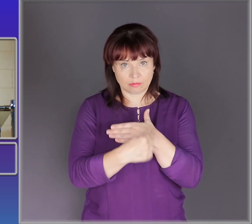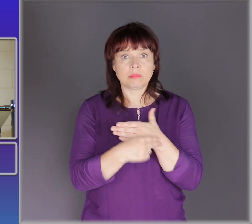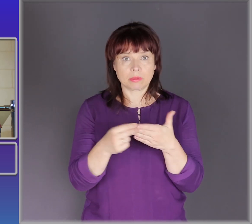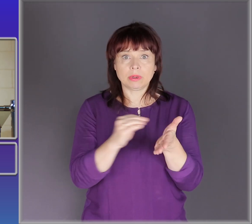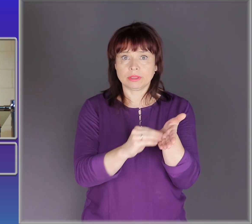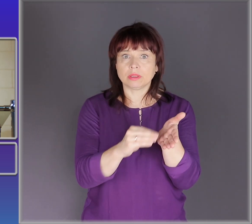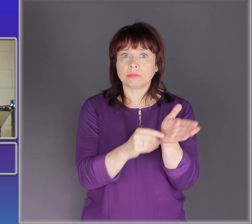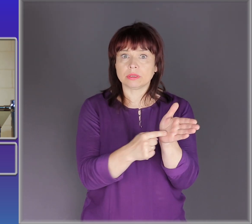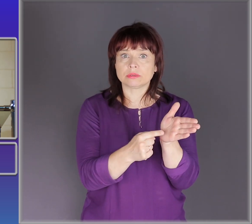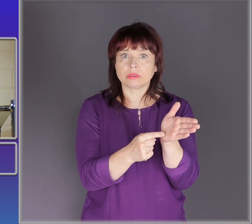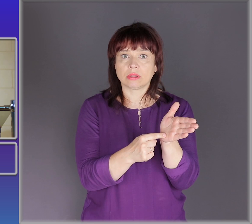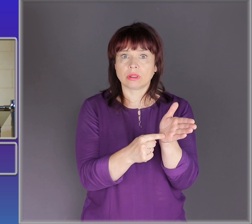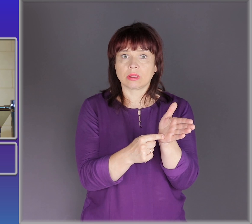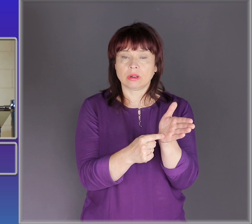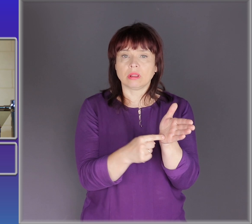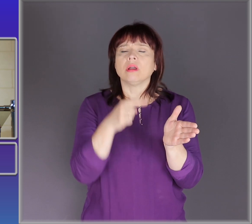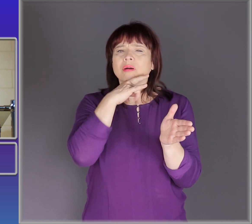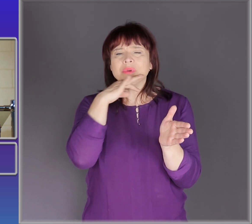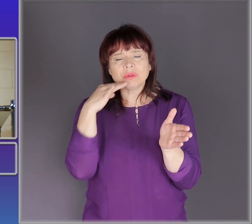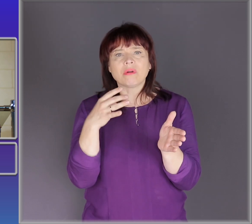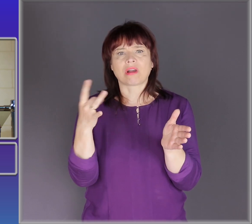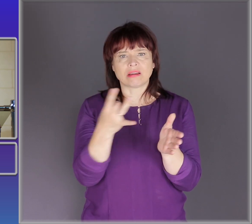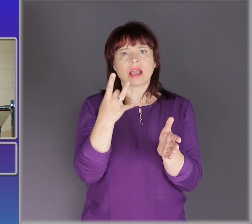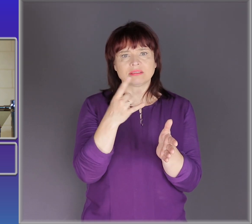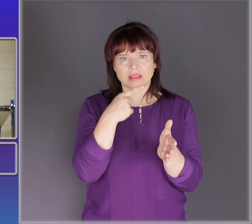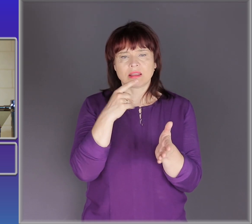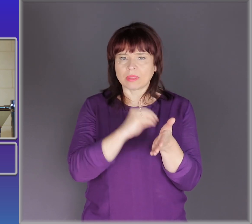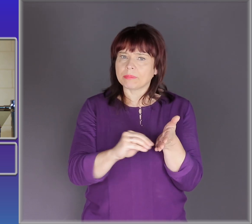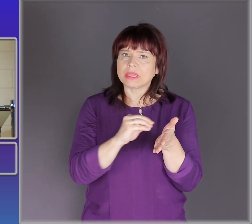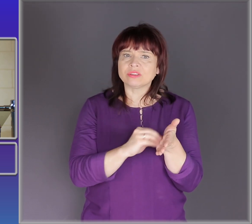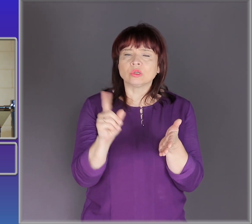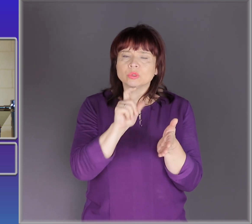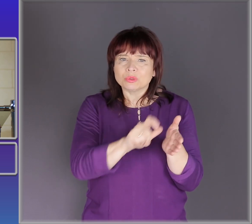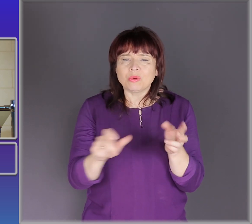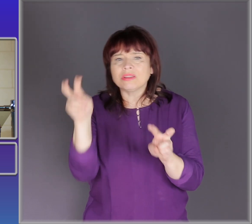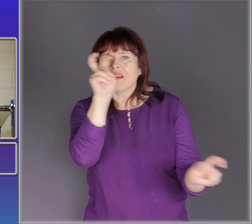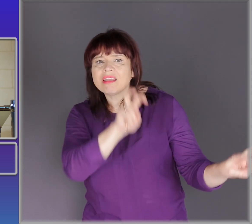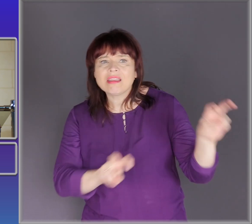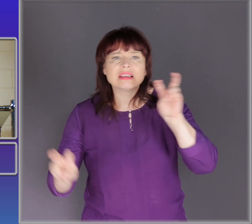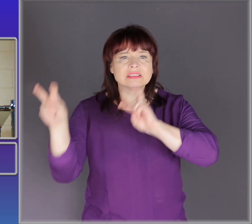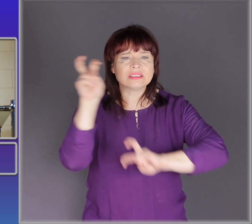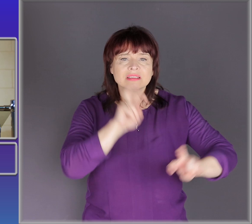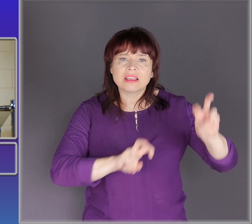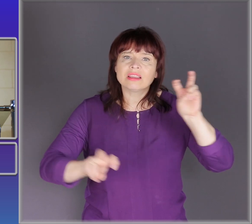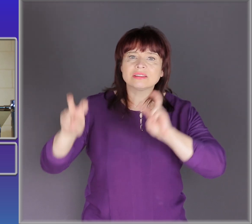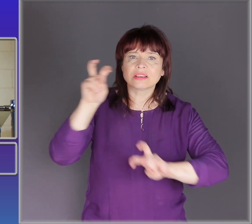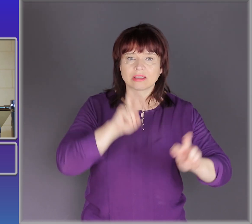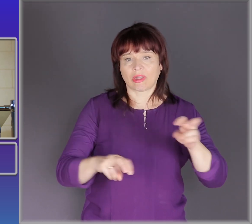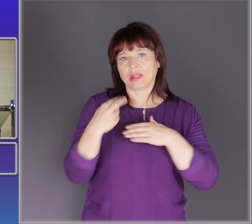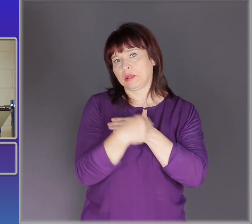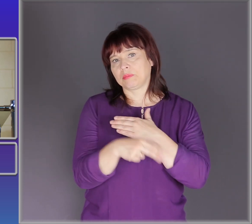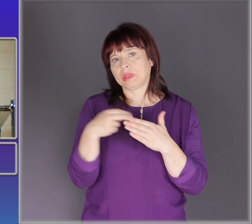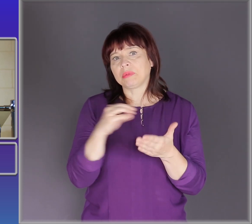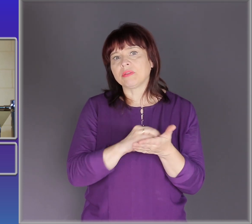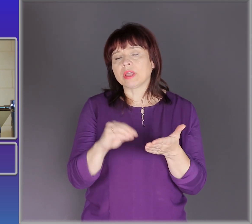это писание в писании множество раз говорится когда люди искали чего-то даже более того